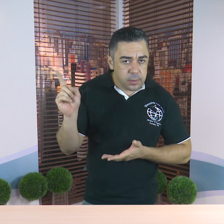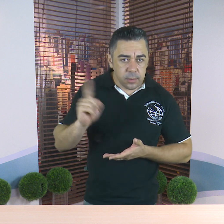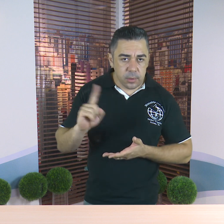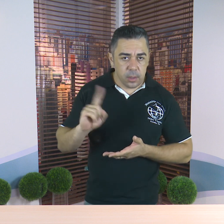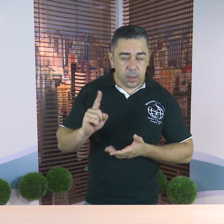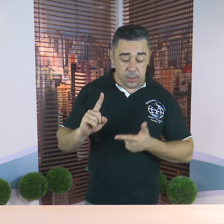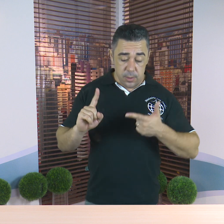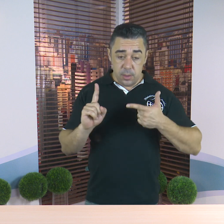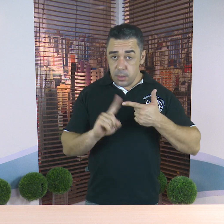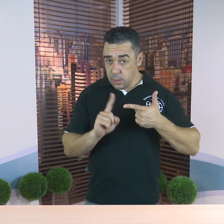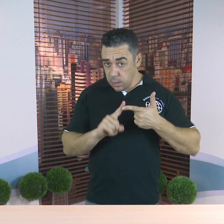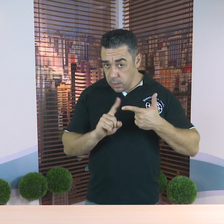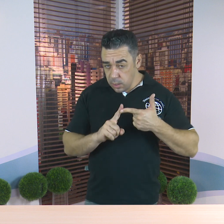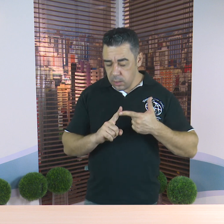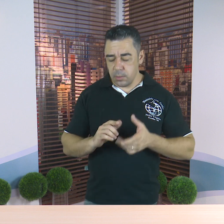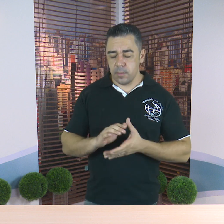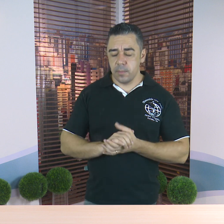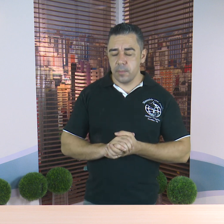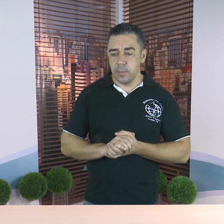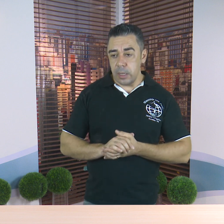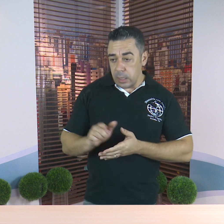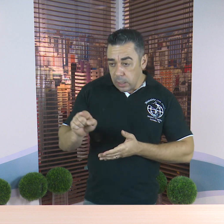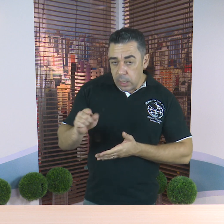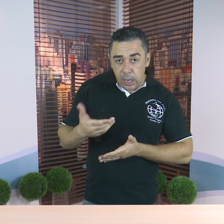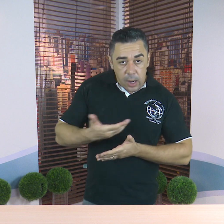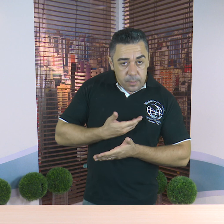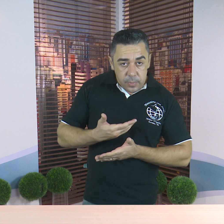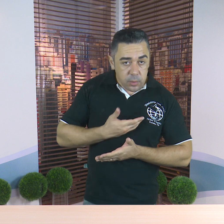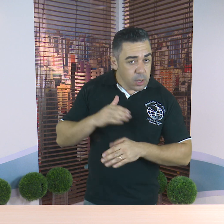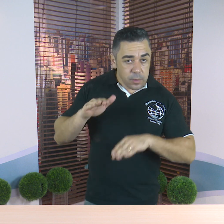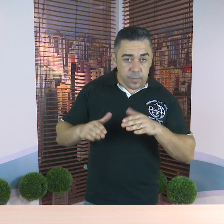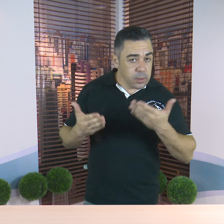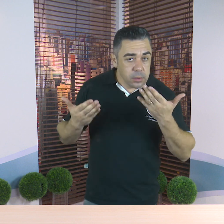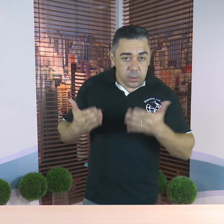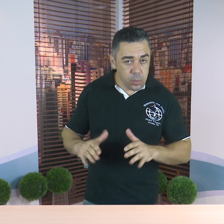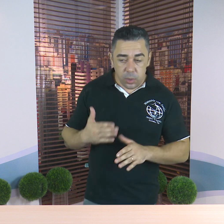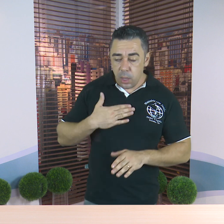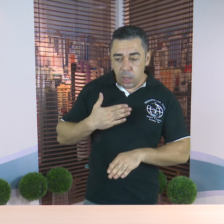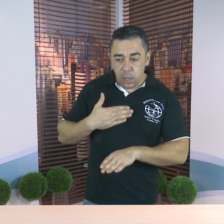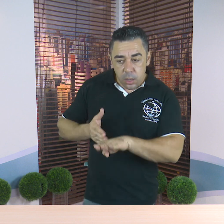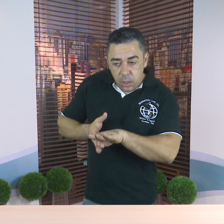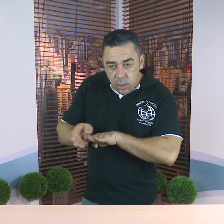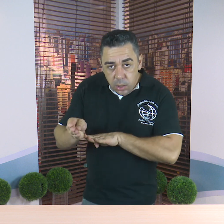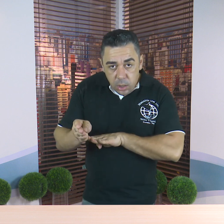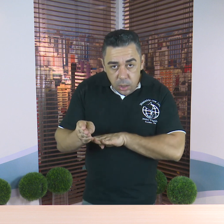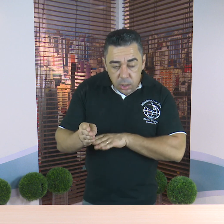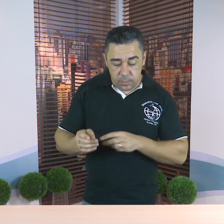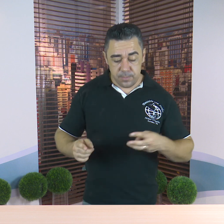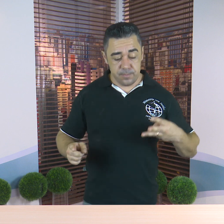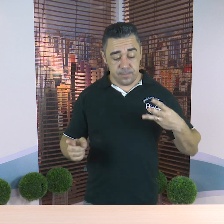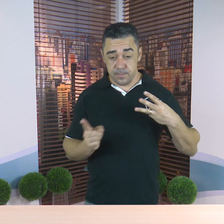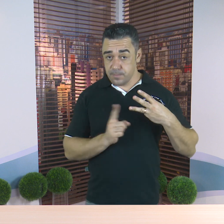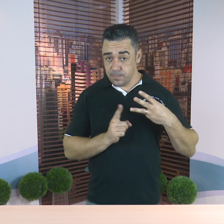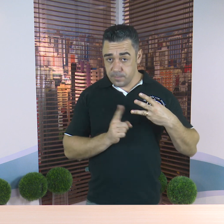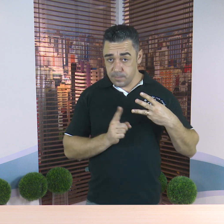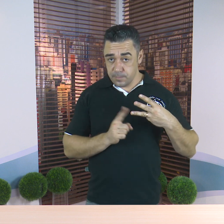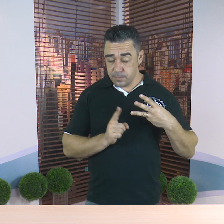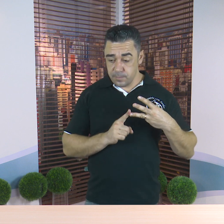Em segundo lugar, nossos amigos podem não querer nosso conselho. Em terceiro lugar, o lado